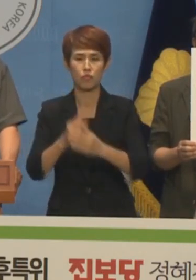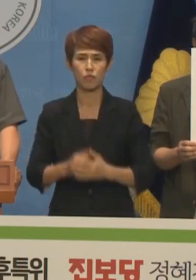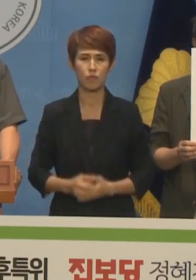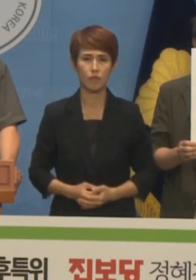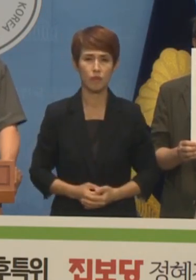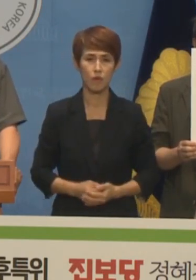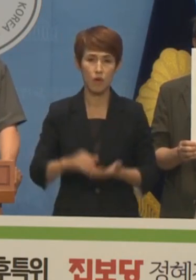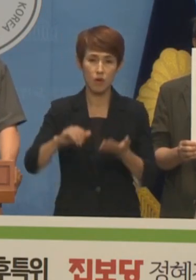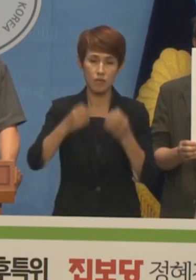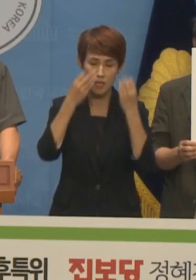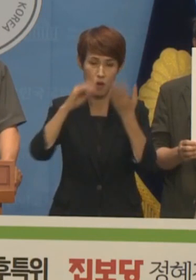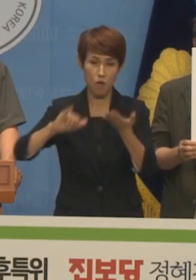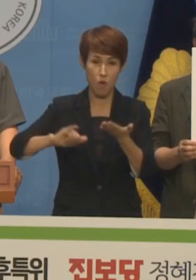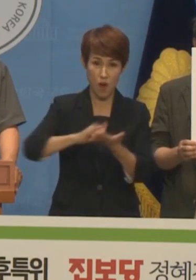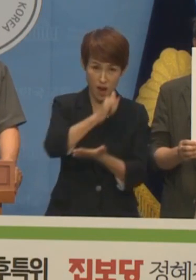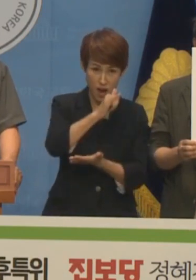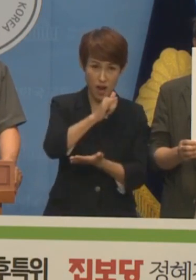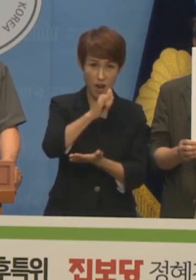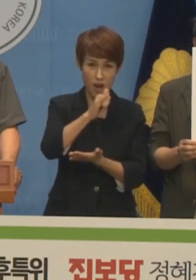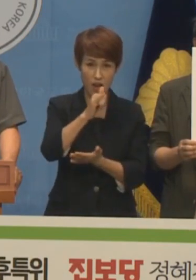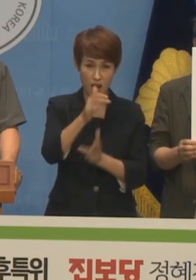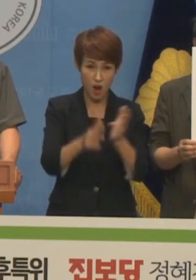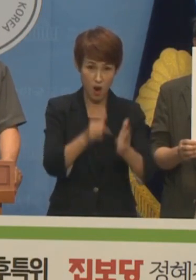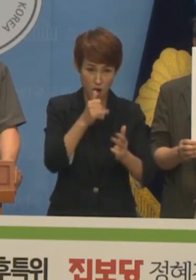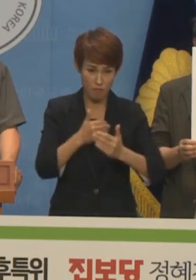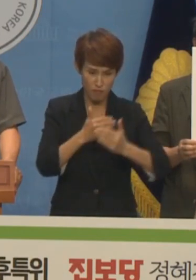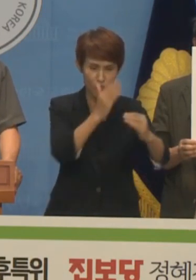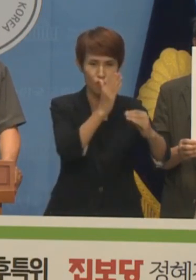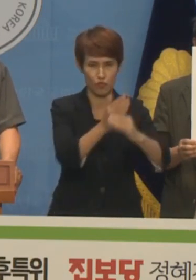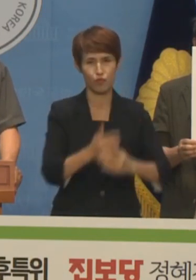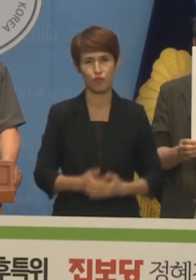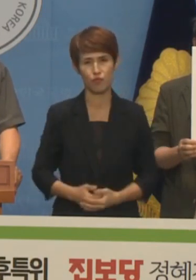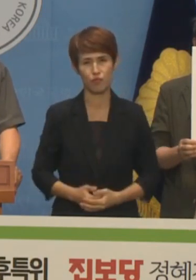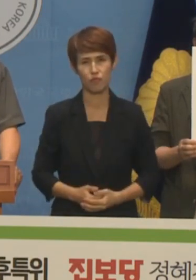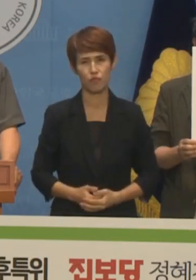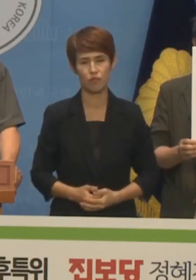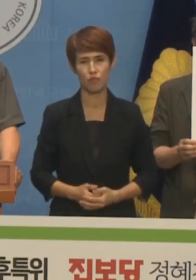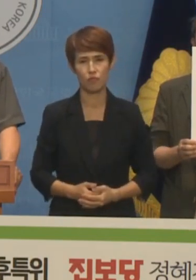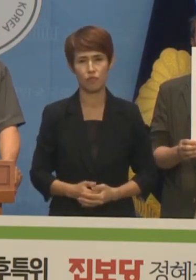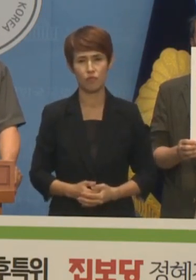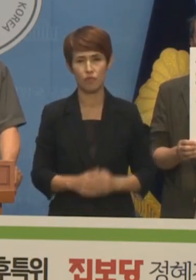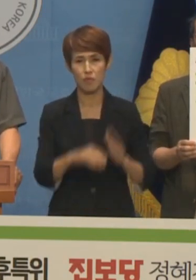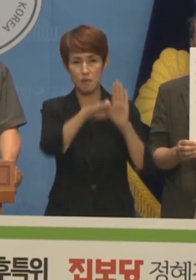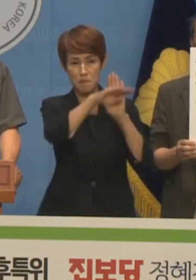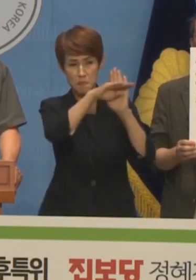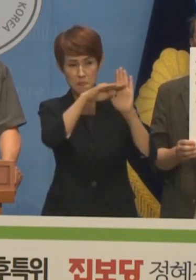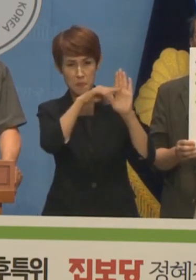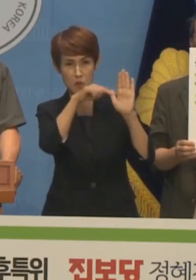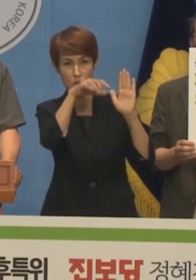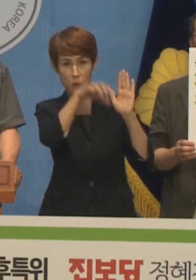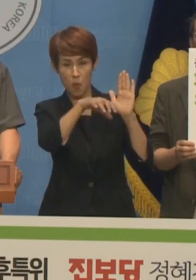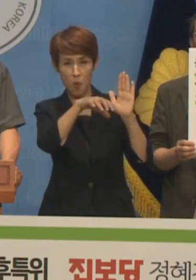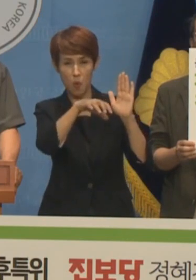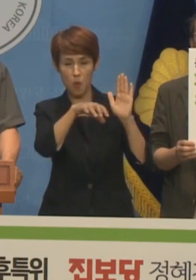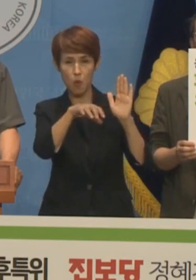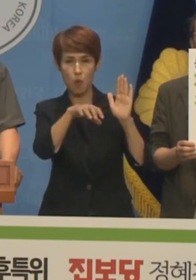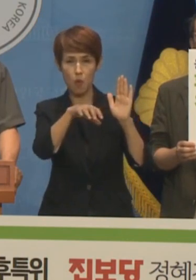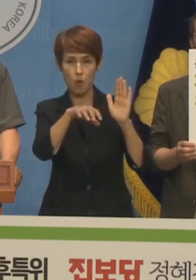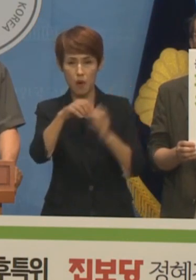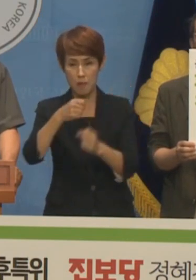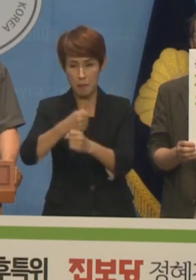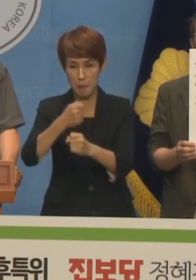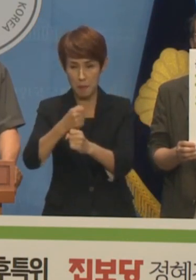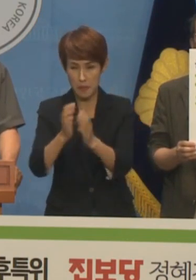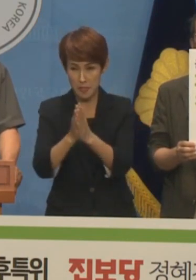사업은 이미 발차 직전에 있습니다. 백두대간과 비무장지대 생태축은 곧 들이닥칠 개발의